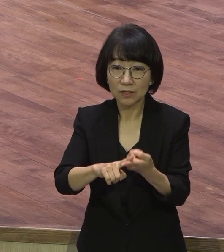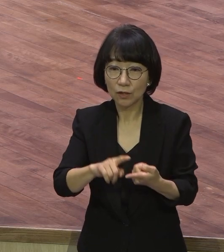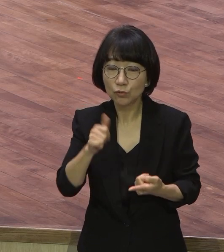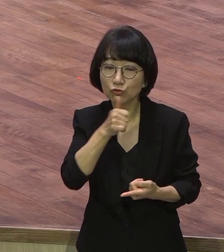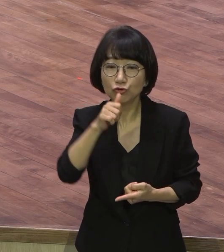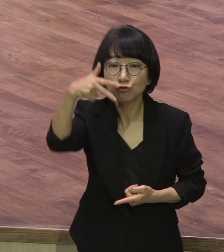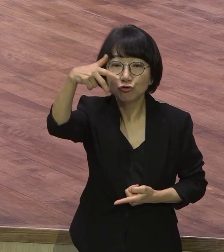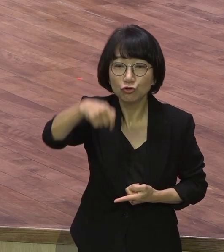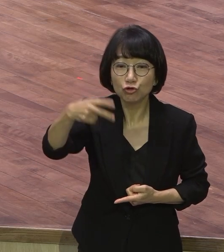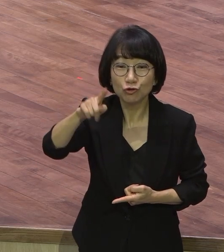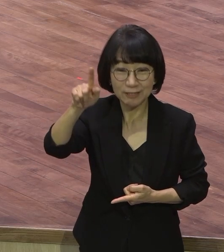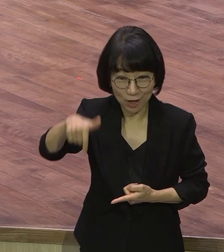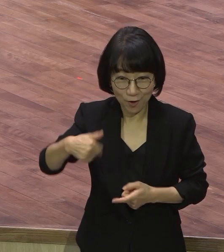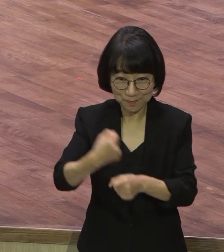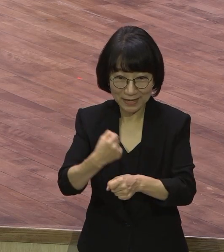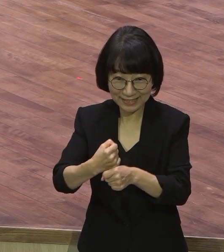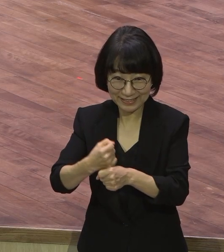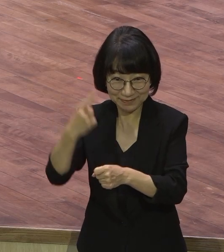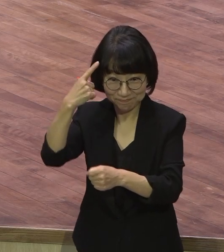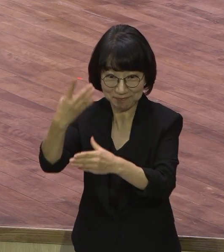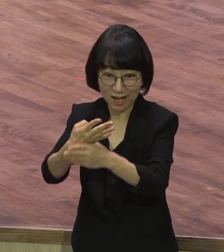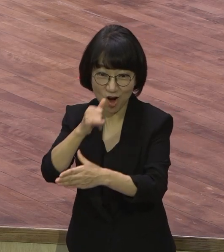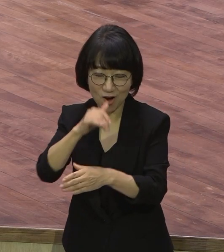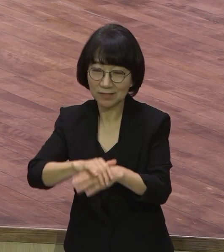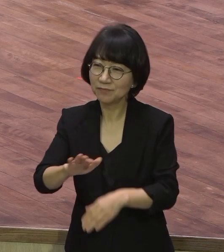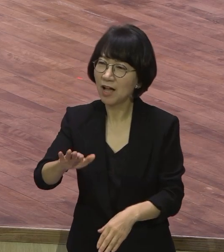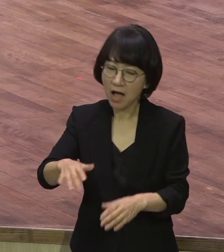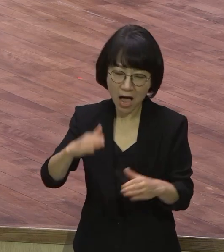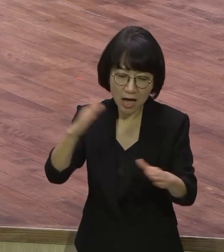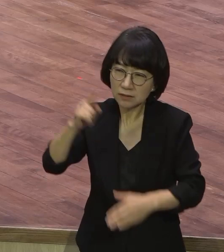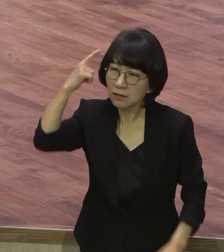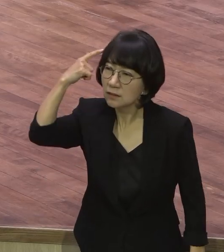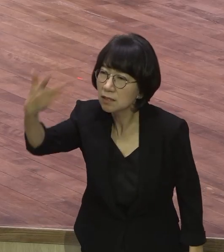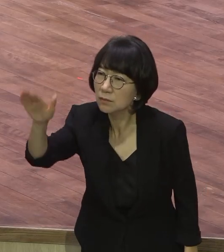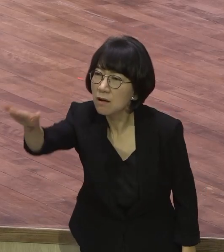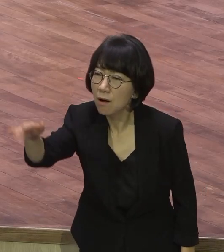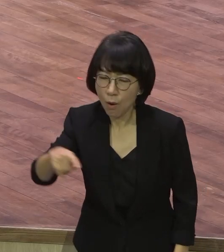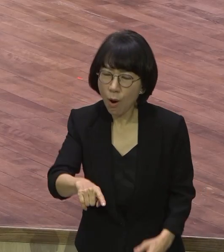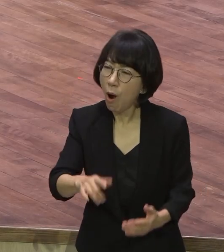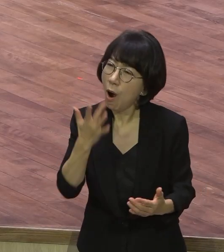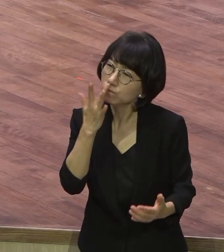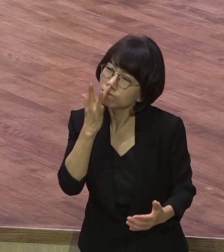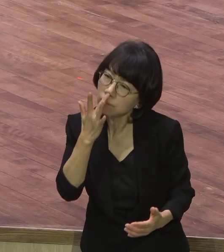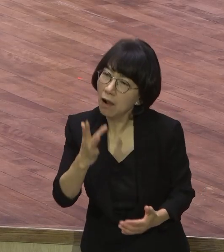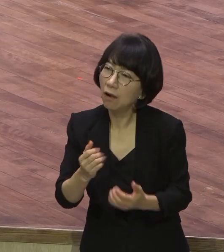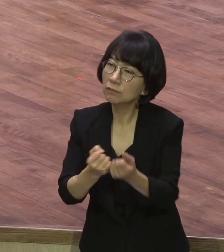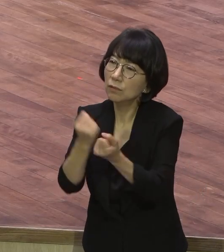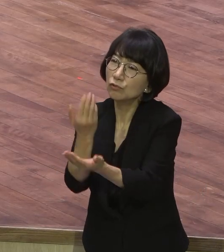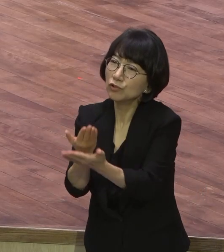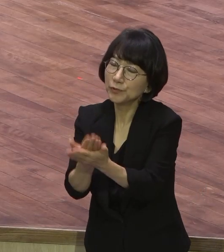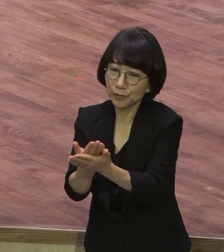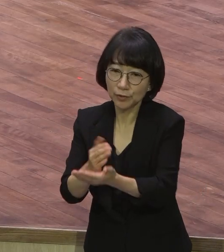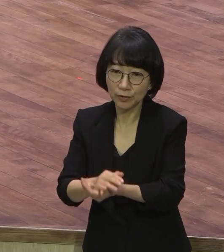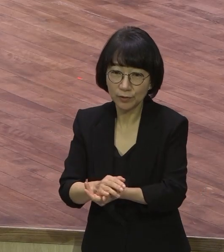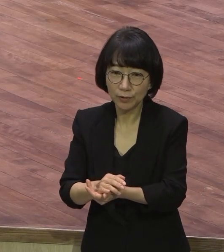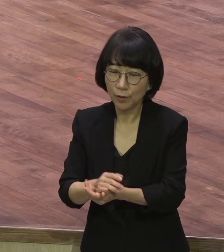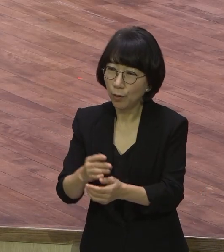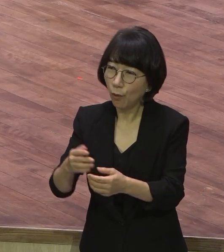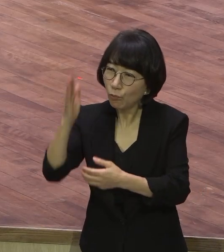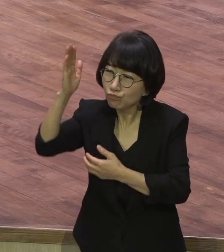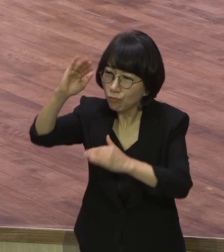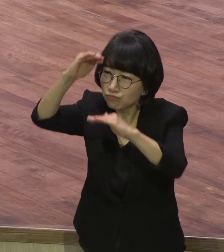질문을 했어요. 학생이 뭔 말인지 모르겠습니다. 선생님 교수 교수님